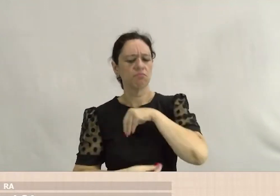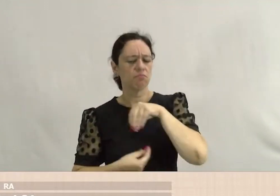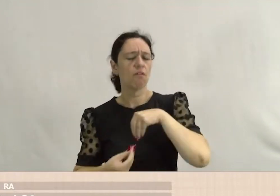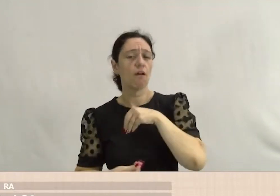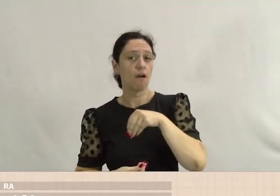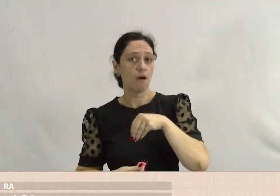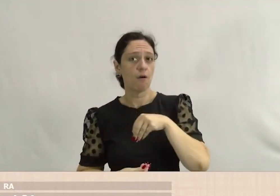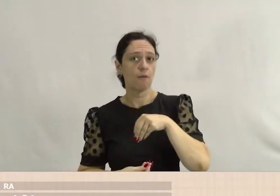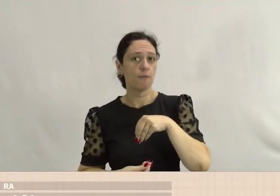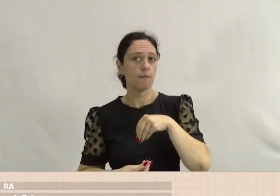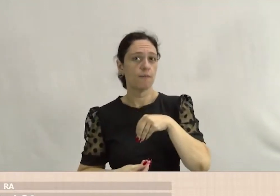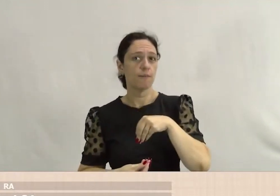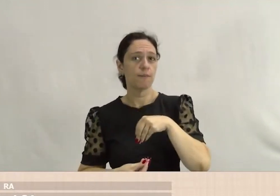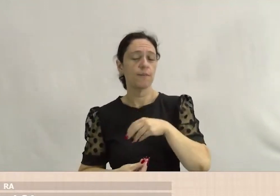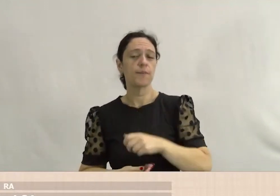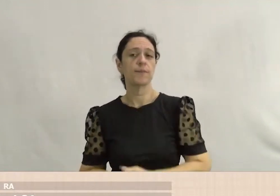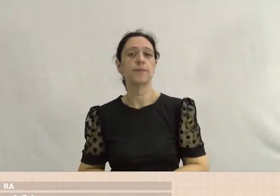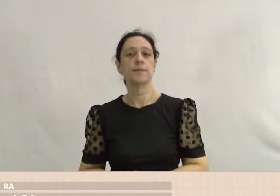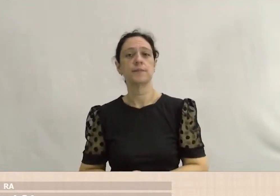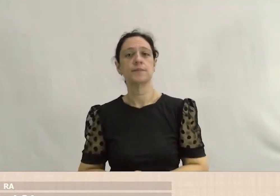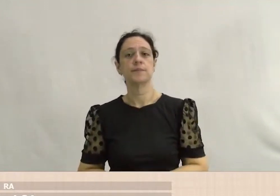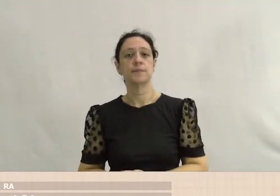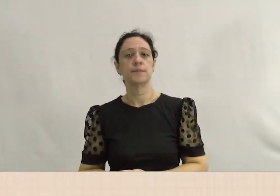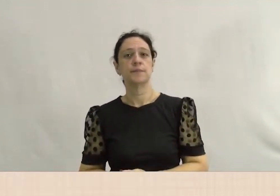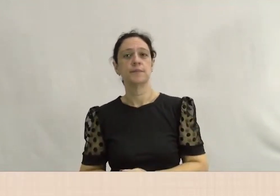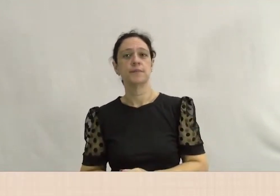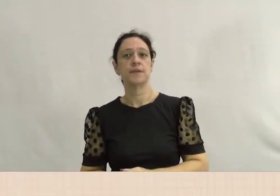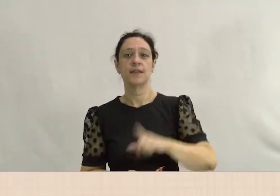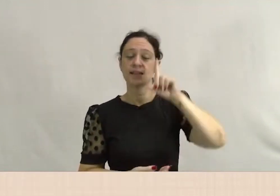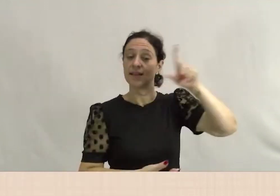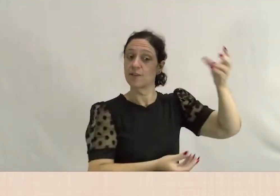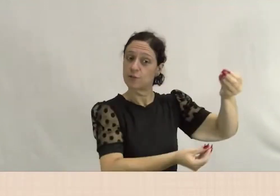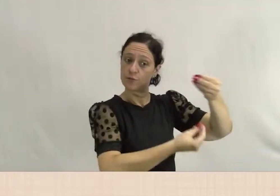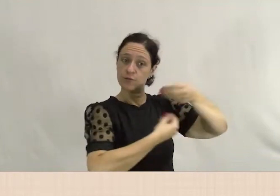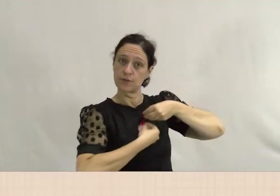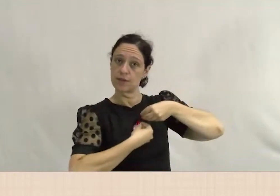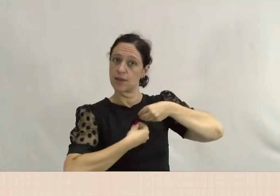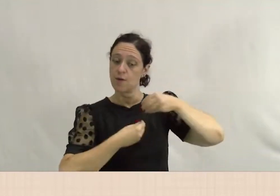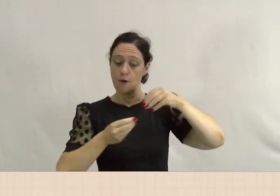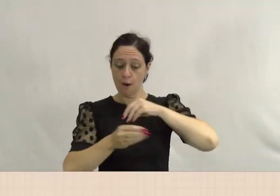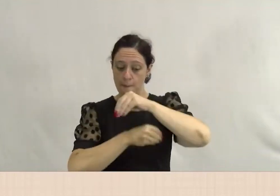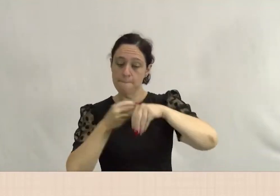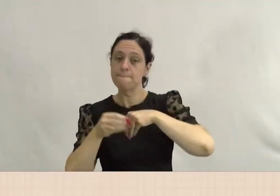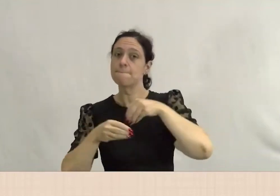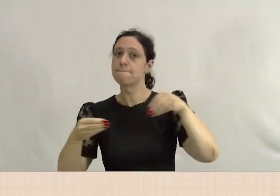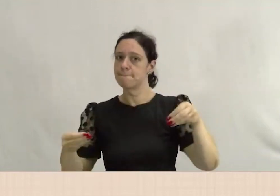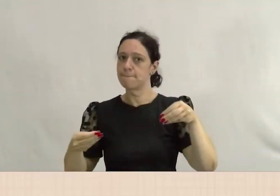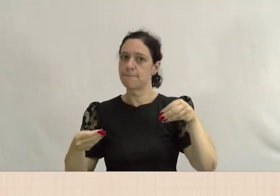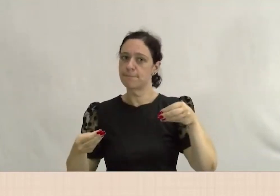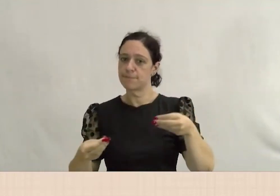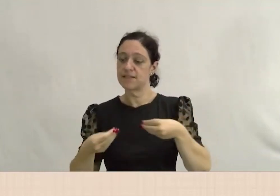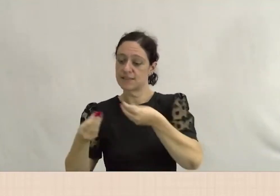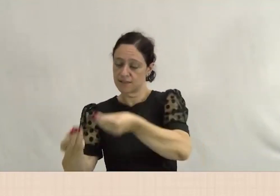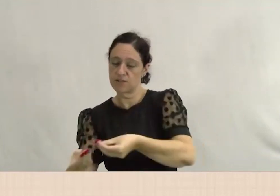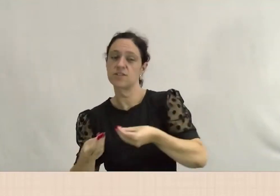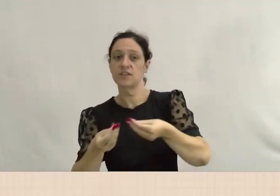A nossa alma foi um presente de Deus para cada um, para dar a você as características